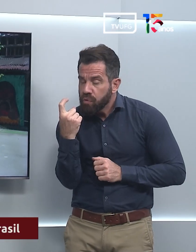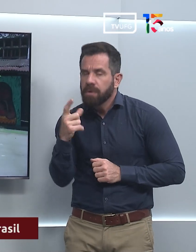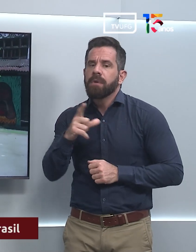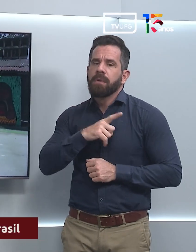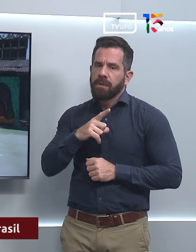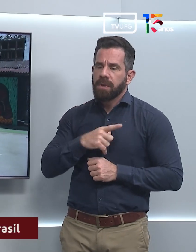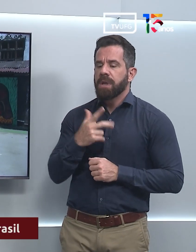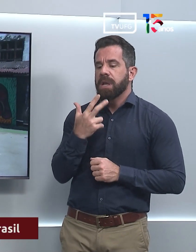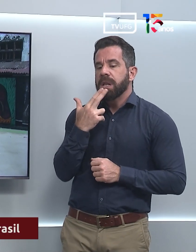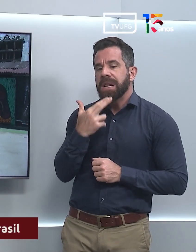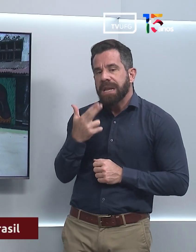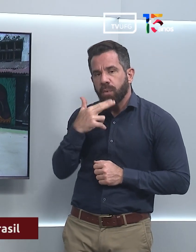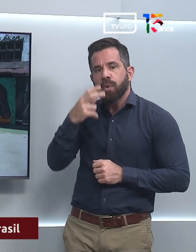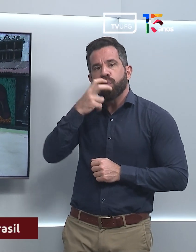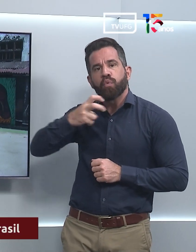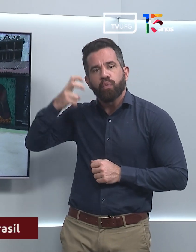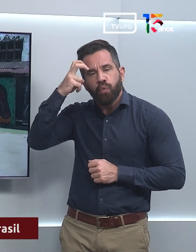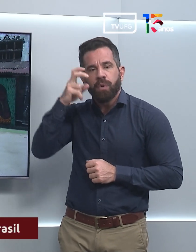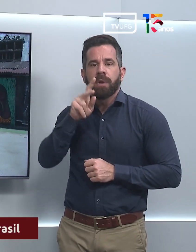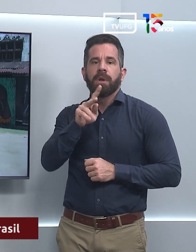e Cultura Tupi-Guarani.